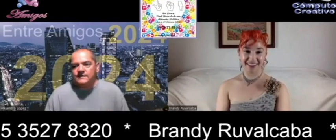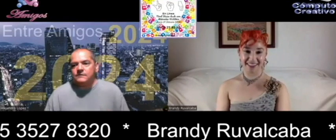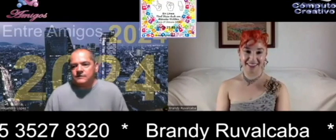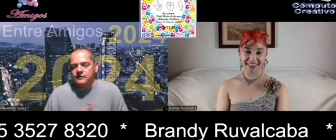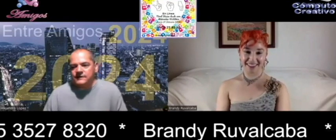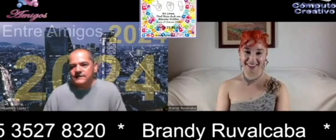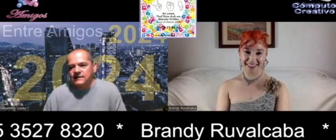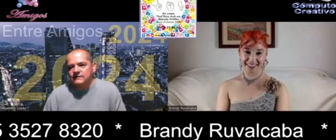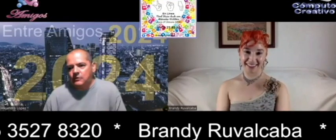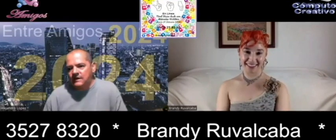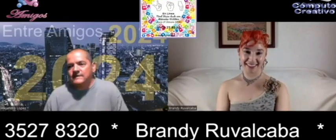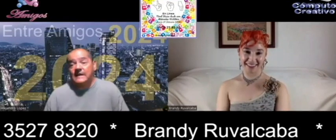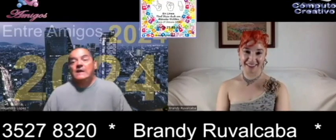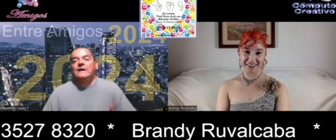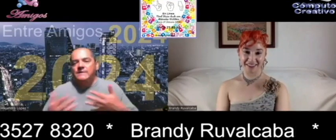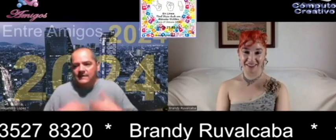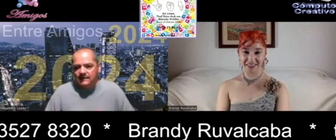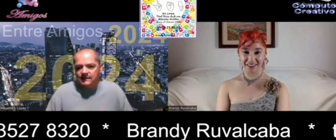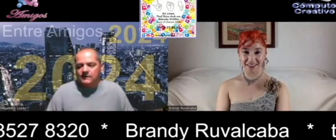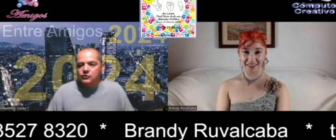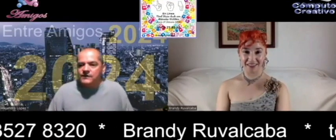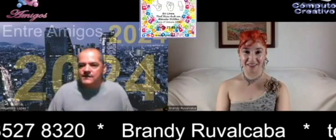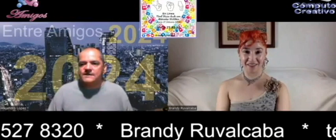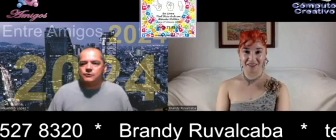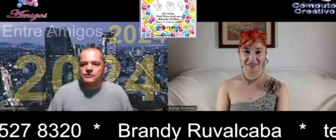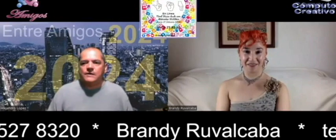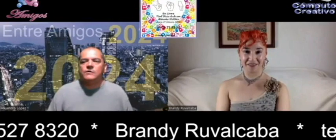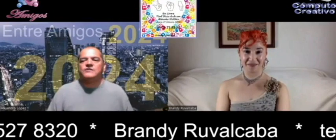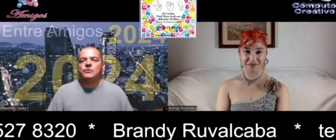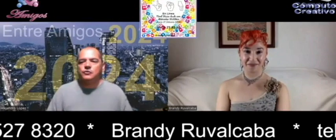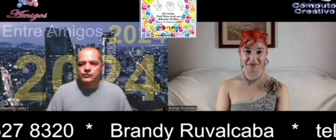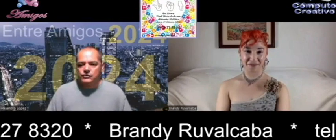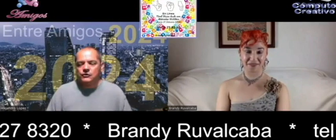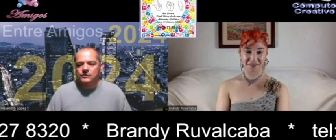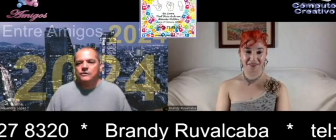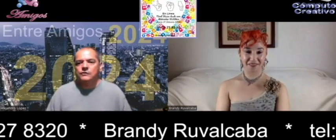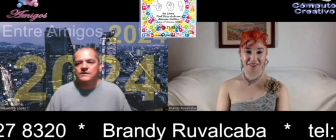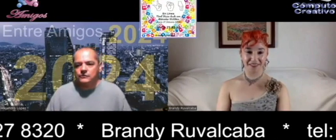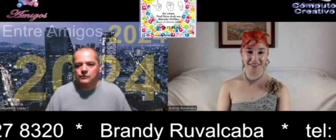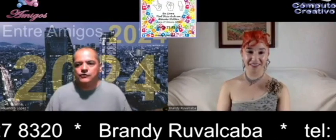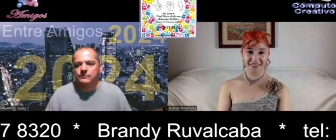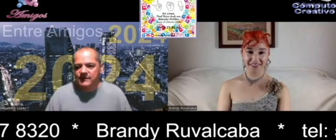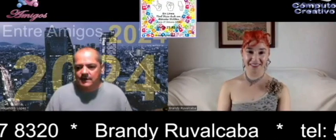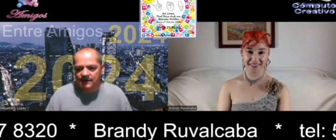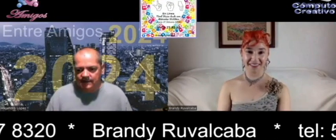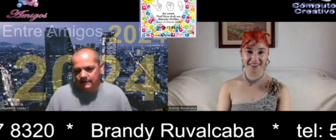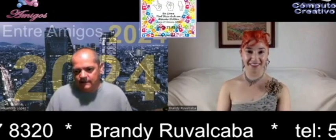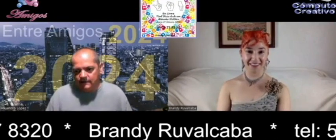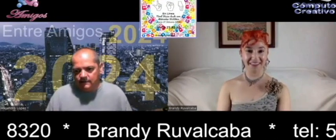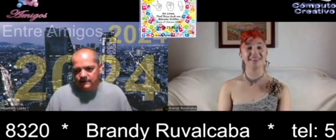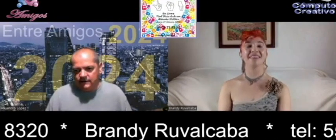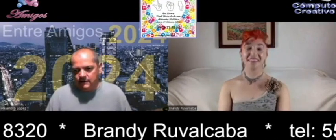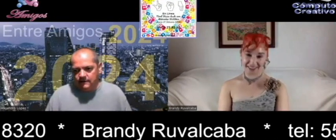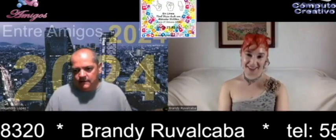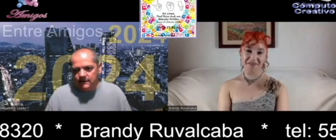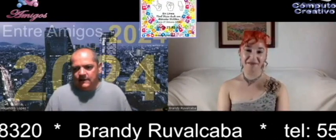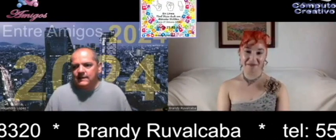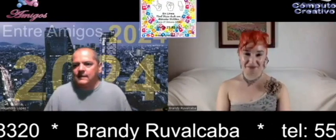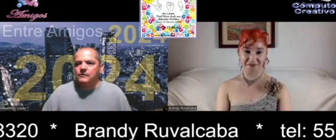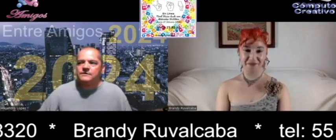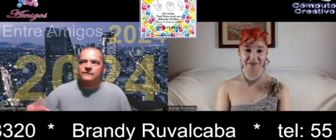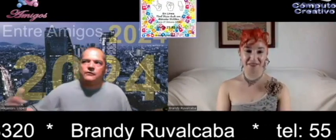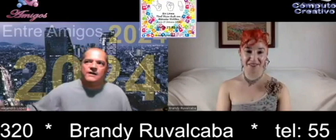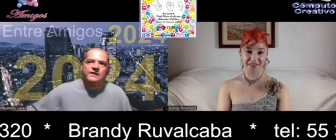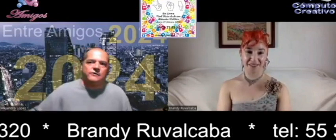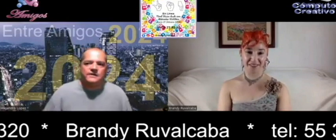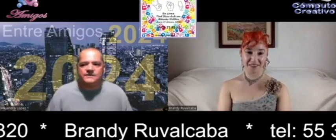Entonces, hay situaciones en las cuales en la vida tú tienes que buscar una solución y una solución viable, ¿sí? De que,